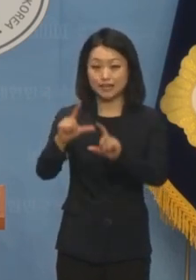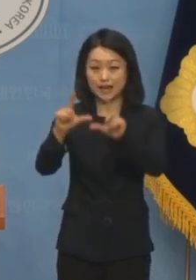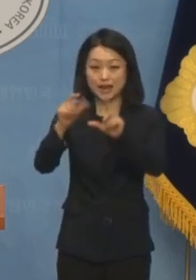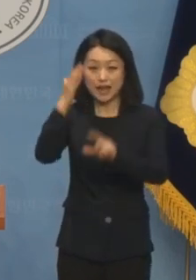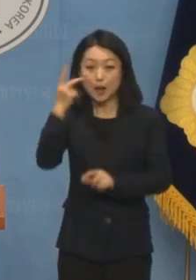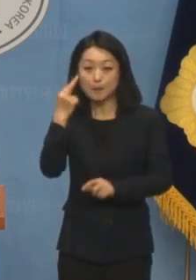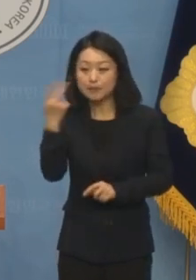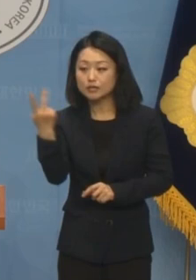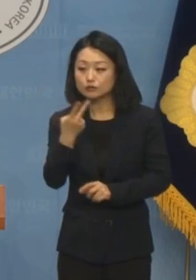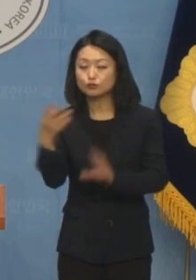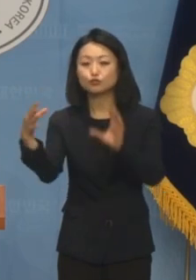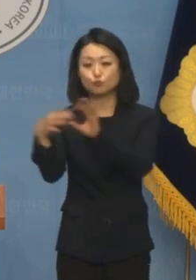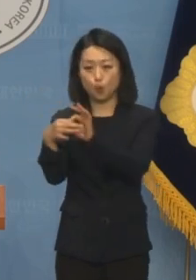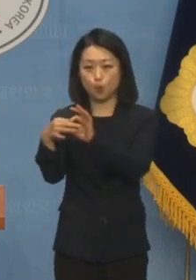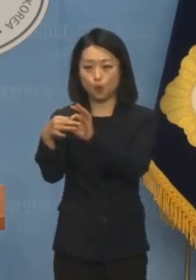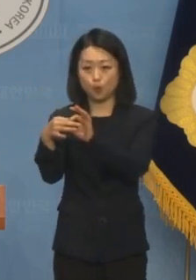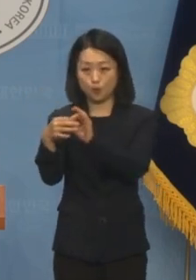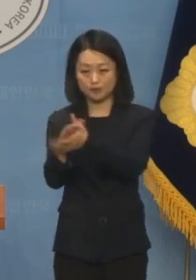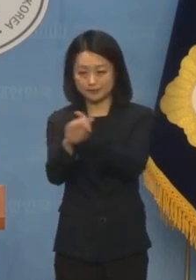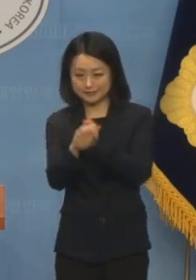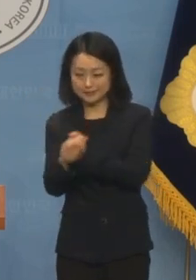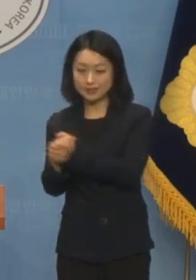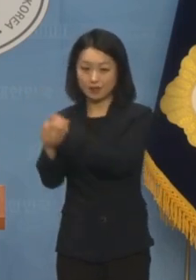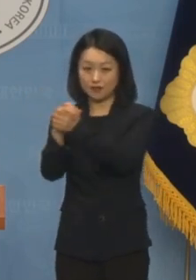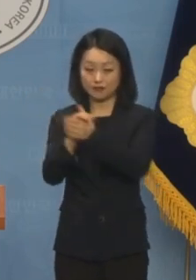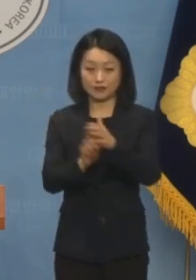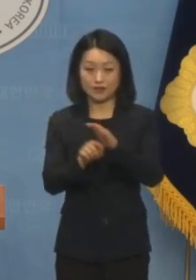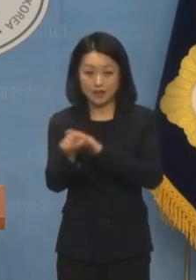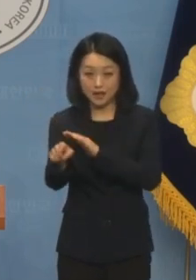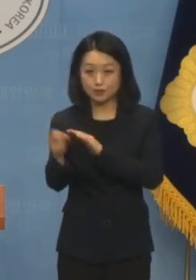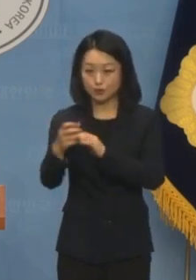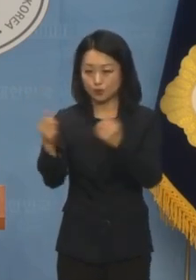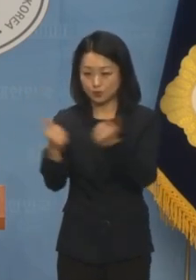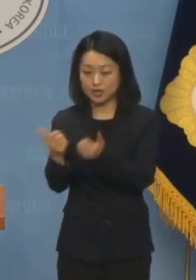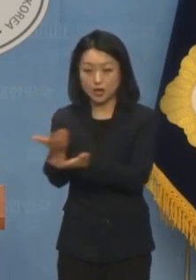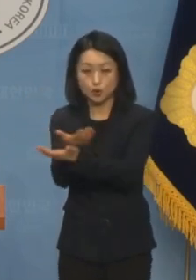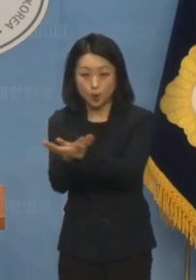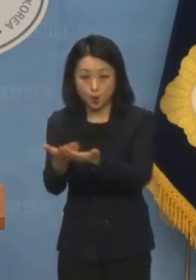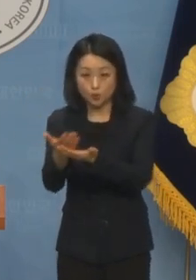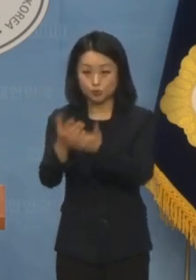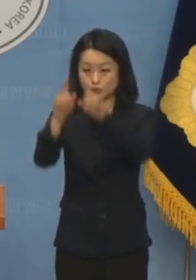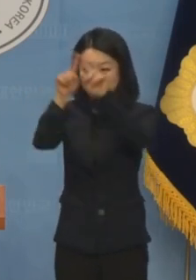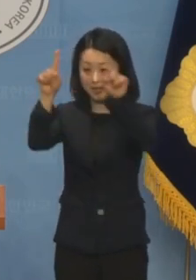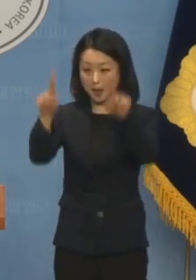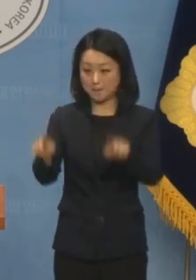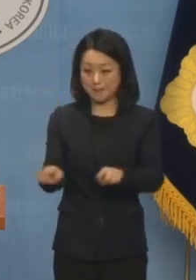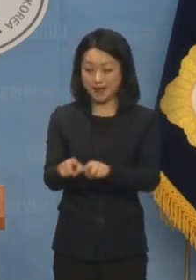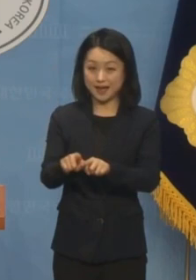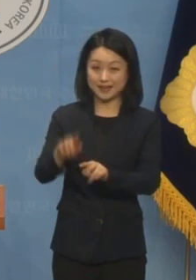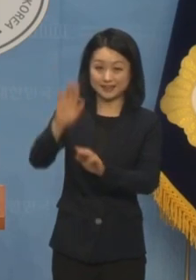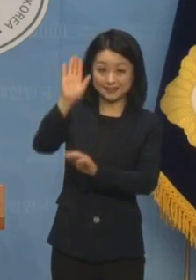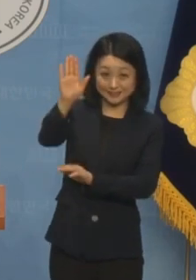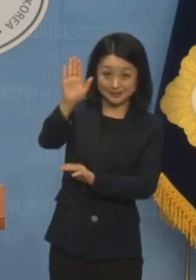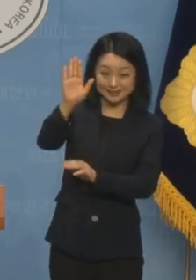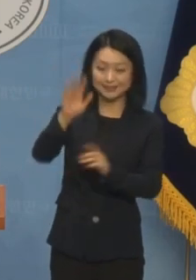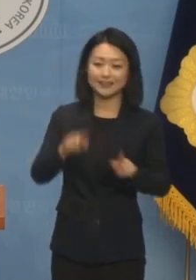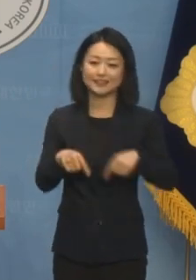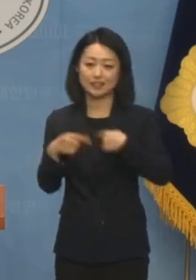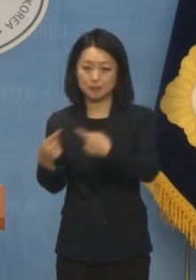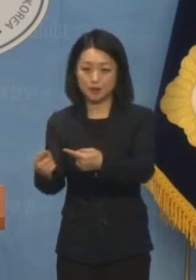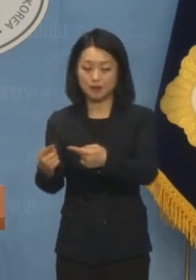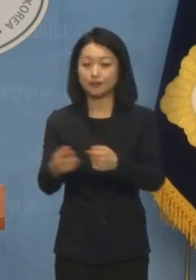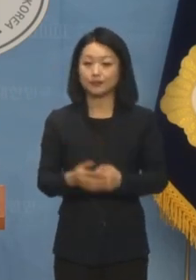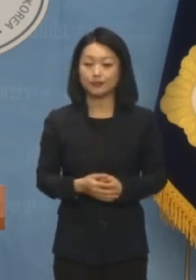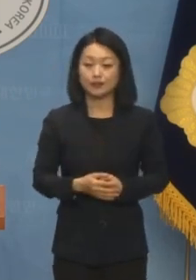한미우호 친선 행사 리셉션과 한미 의회 교류센터 현판식에 참석할 예정입니다 김진표